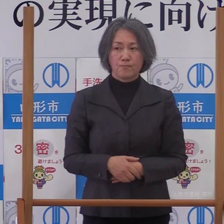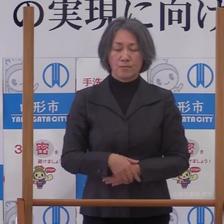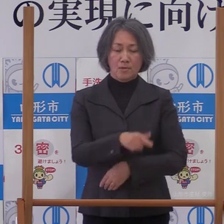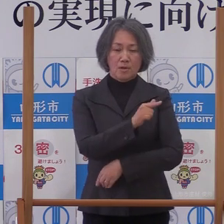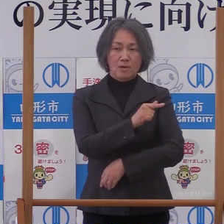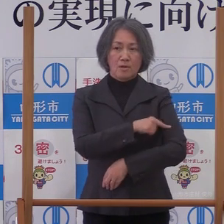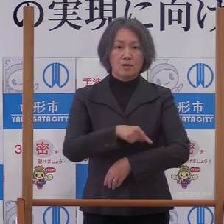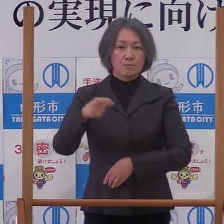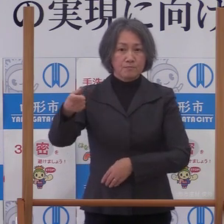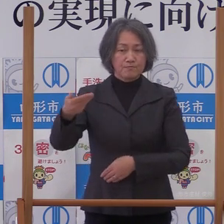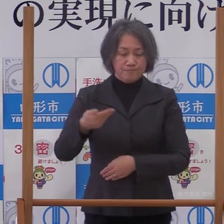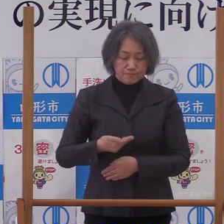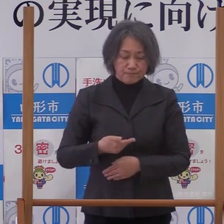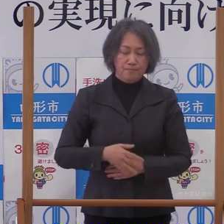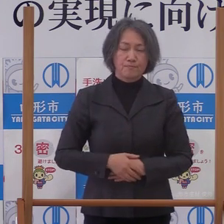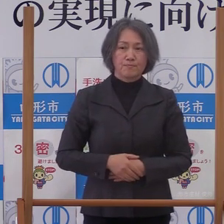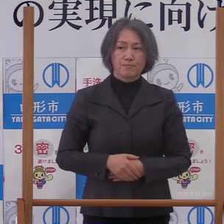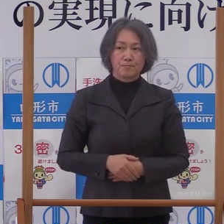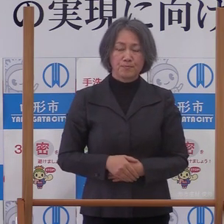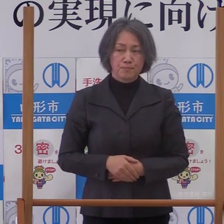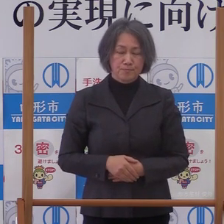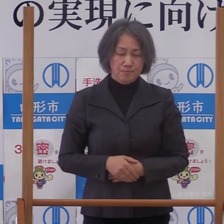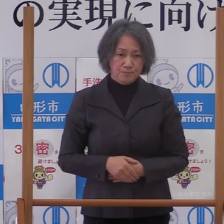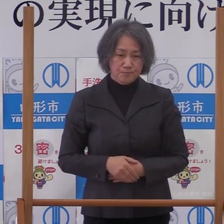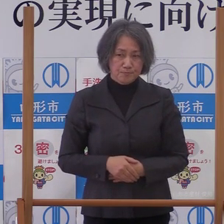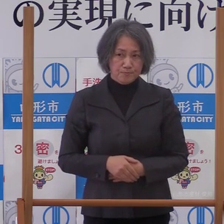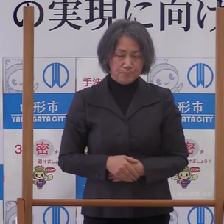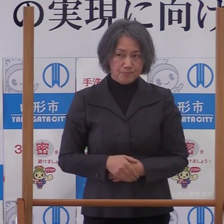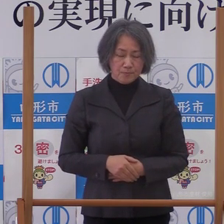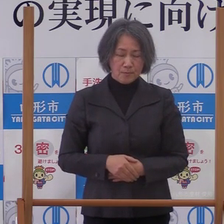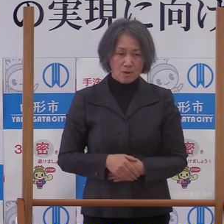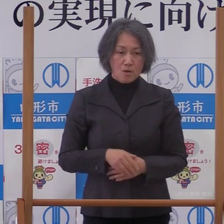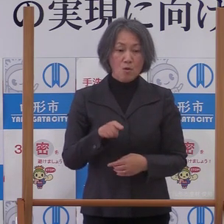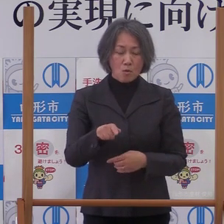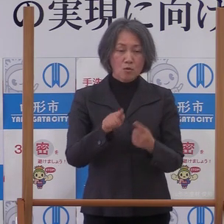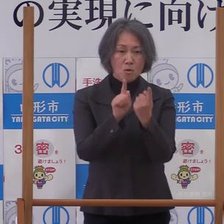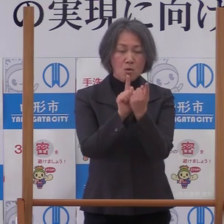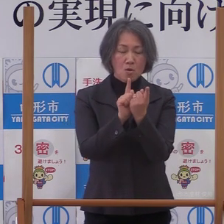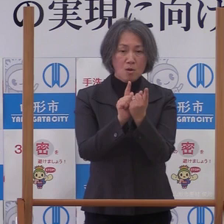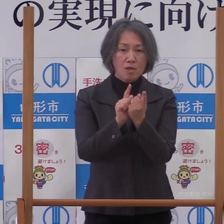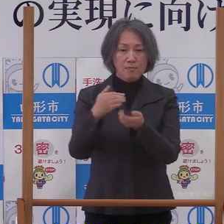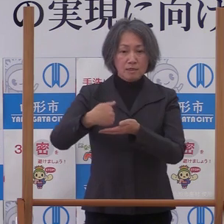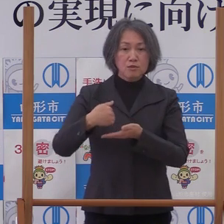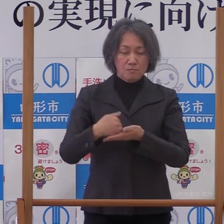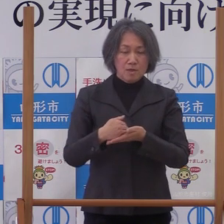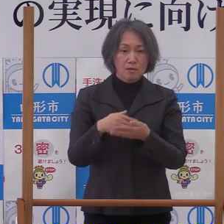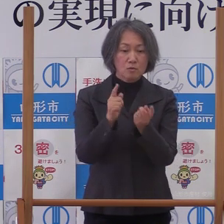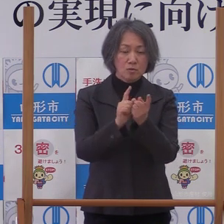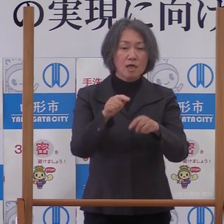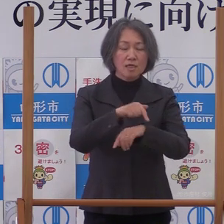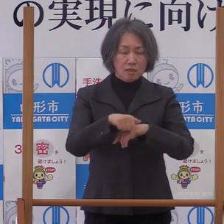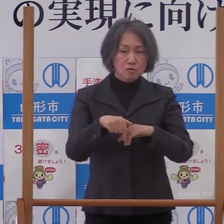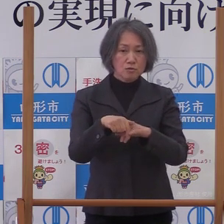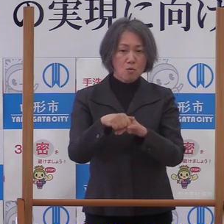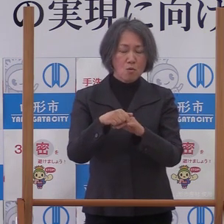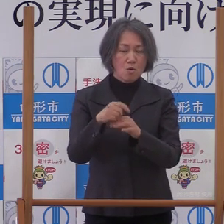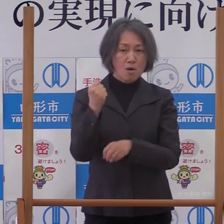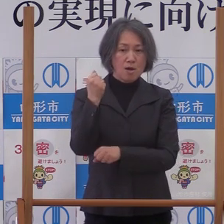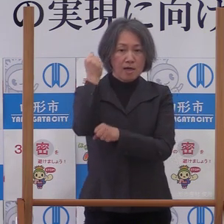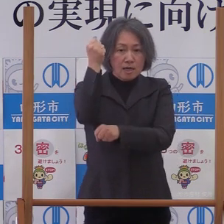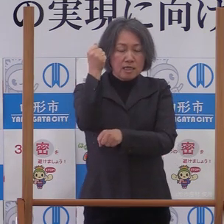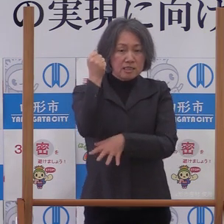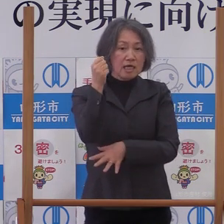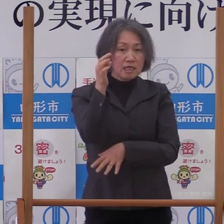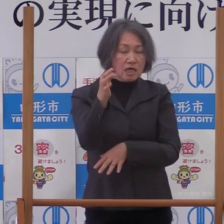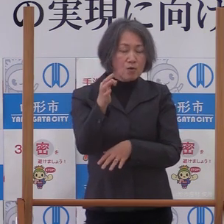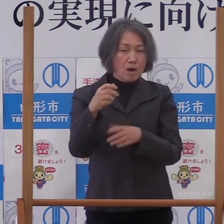はい、日本経済新聞の佐山です。この対策なんですが、財源は本当に国の交付金ということなん